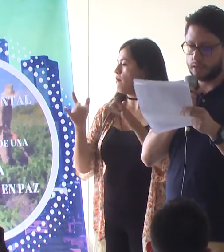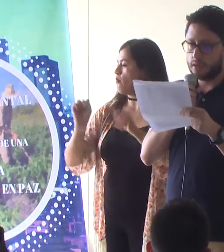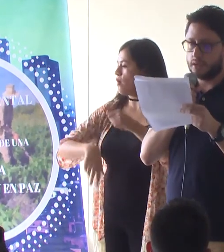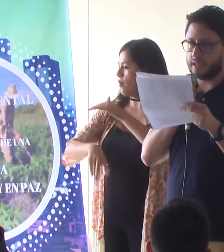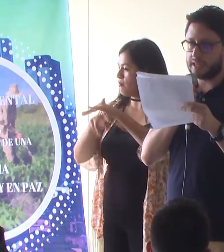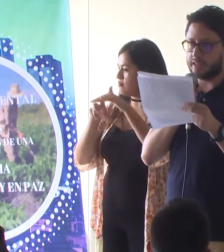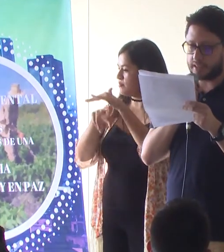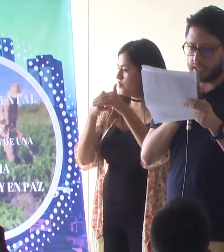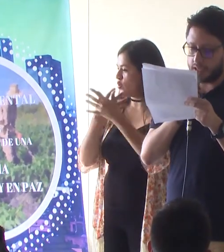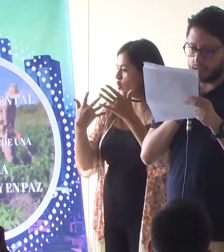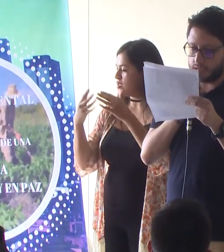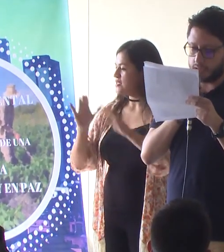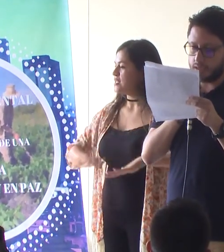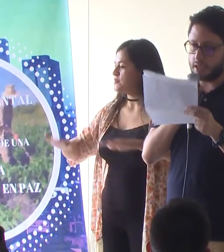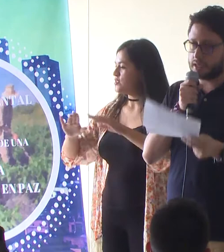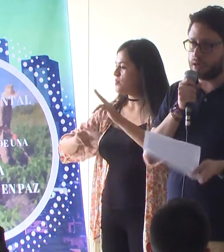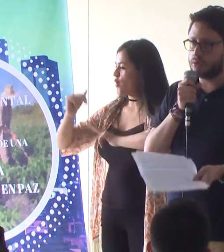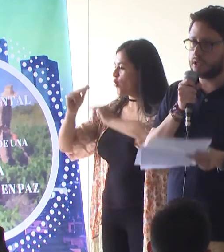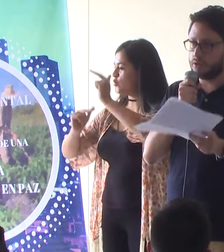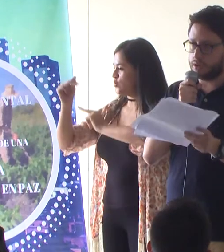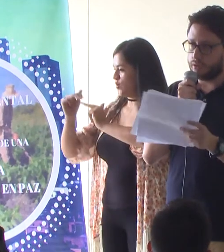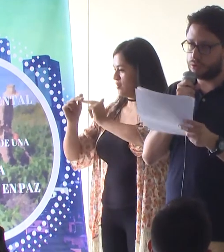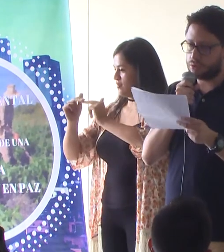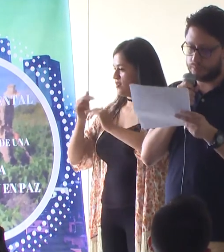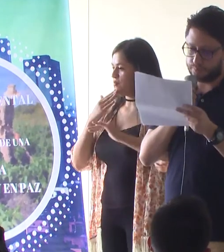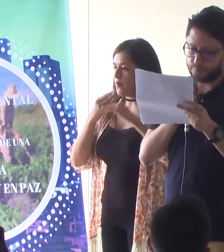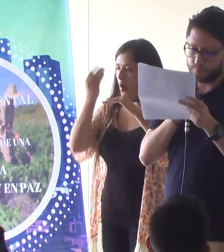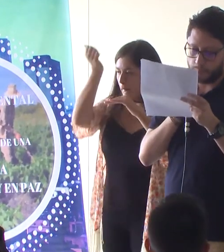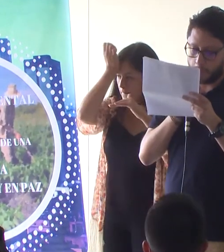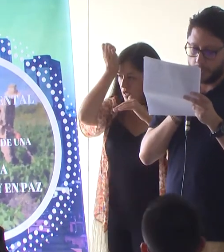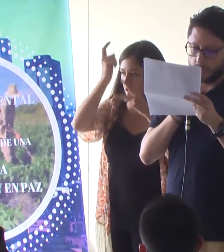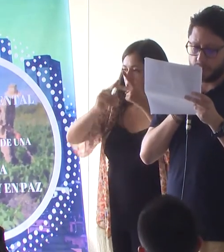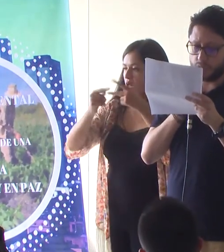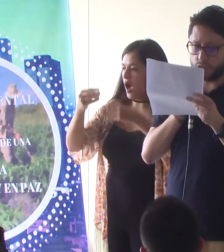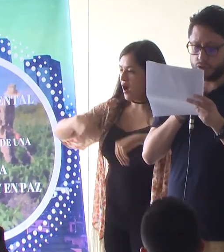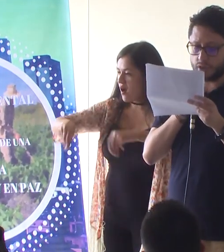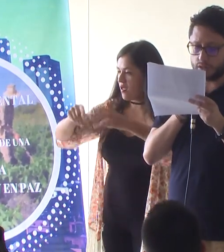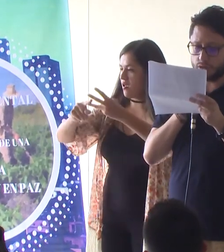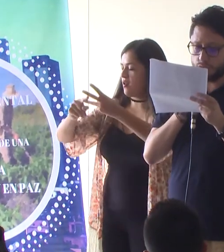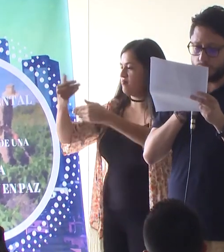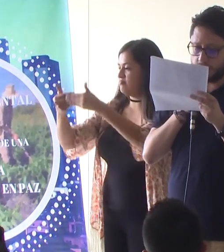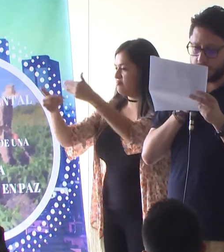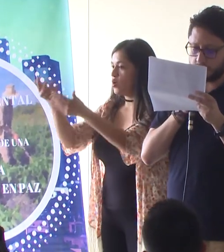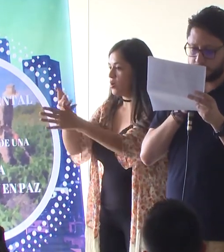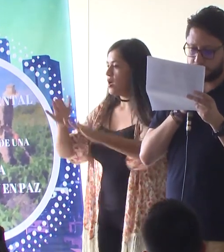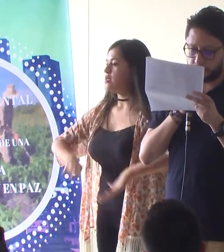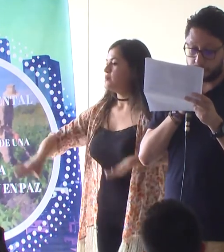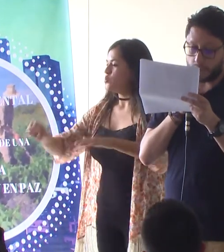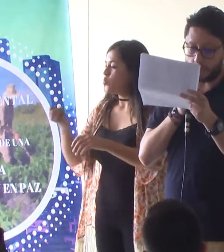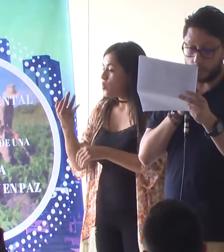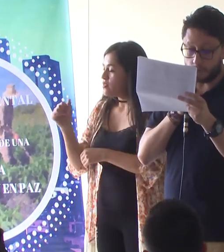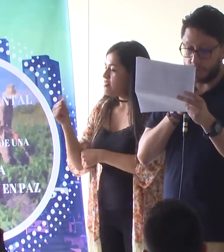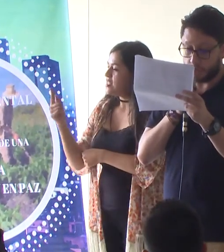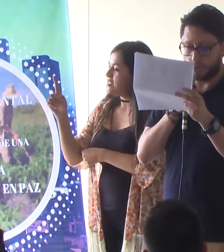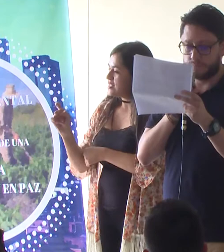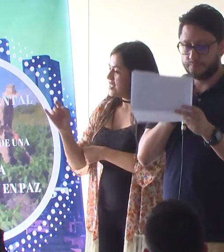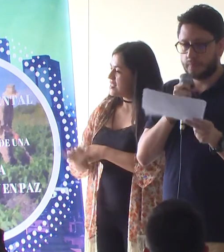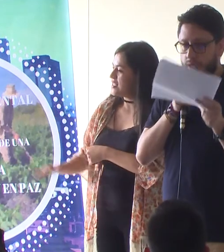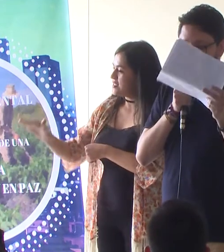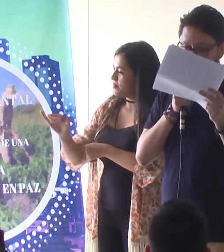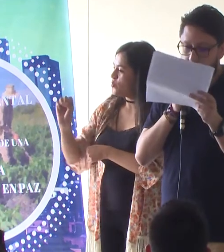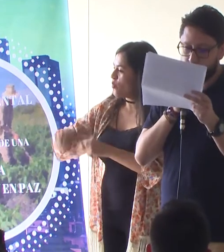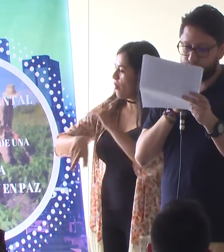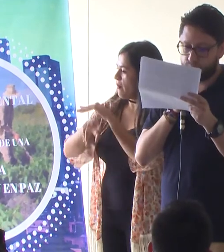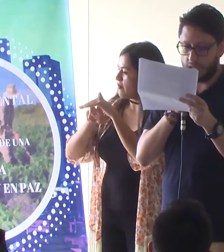en cantera y en el cauce de los ríos pero hay otros riesgos globales perdón